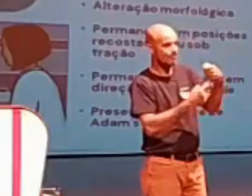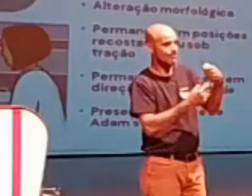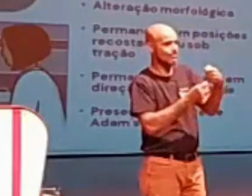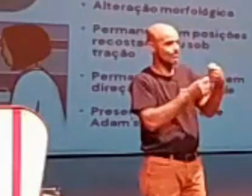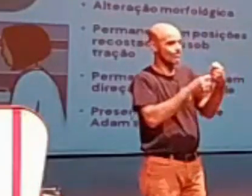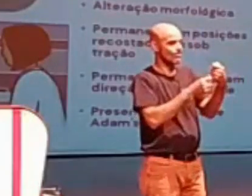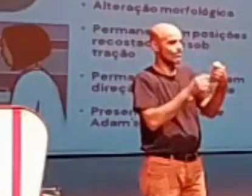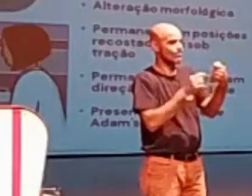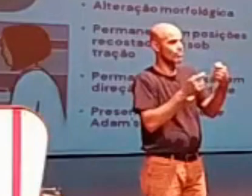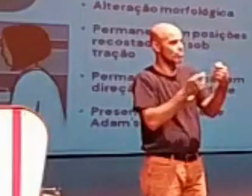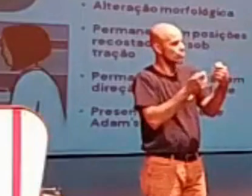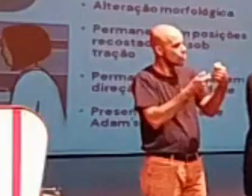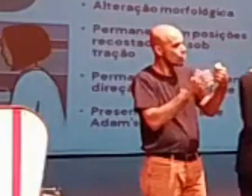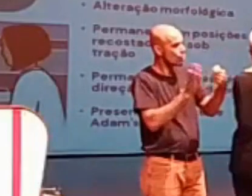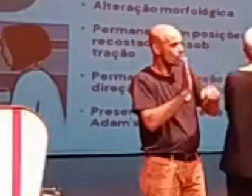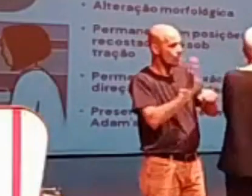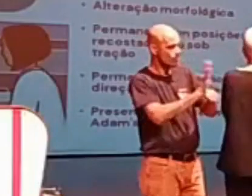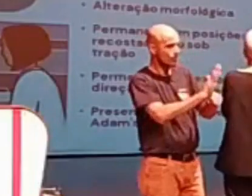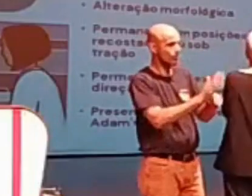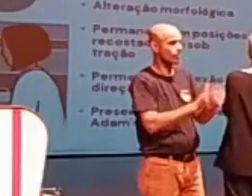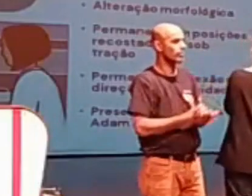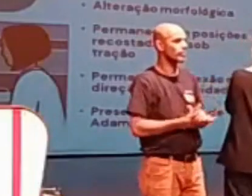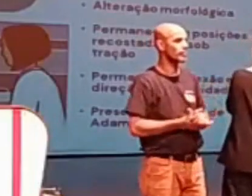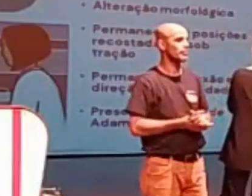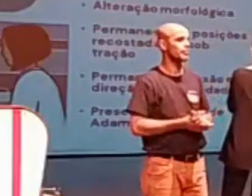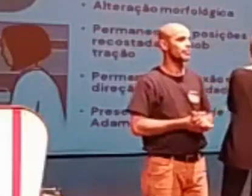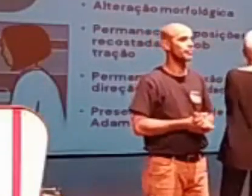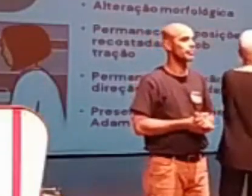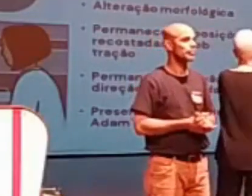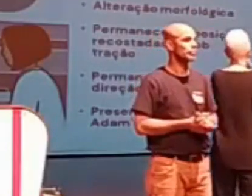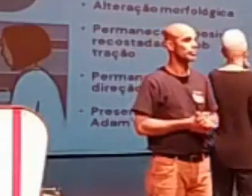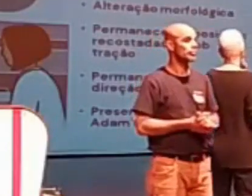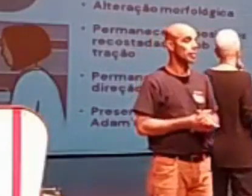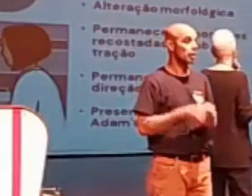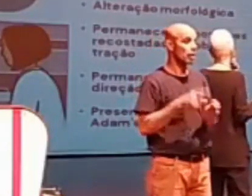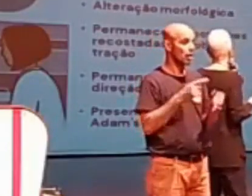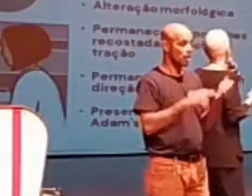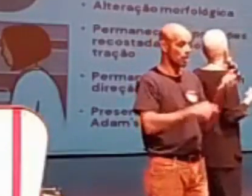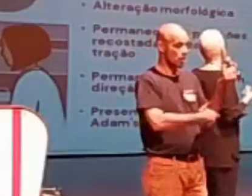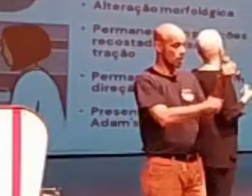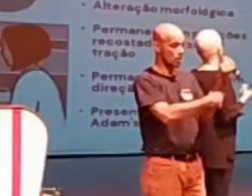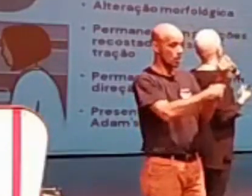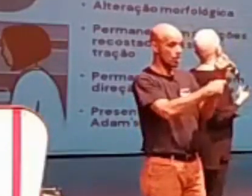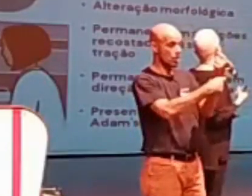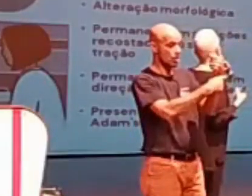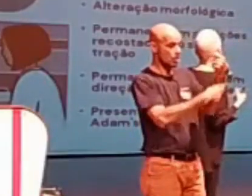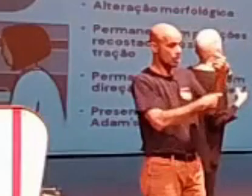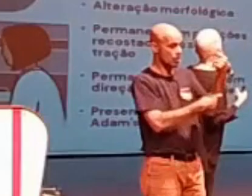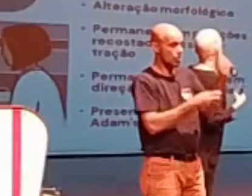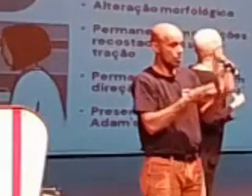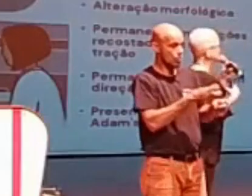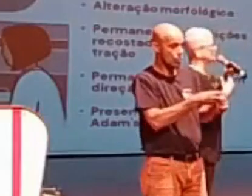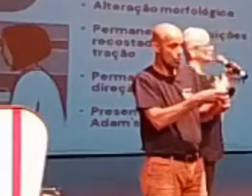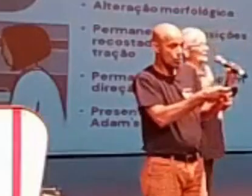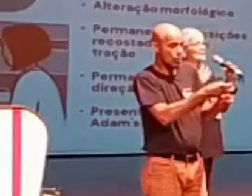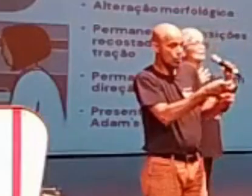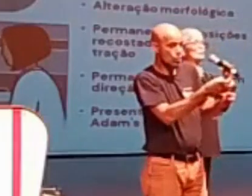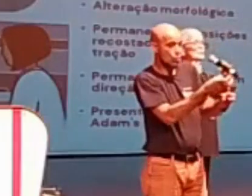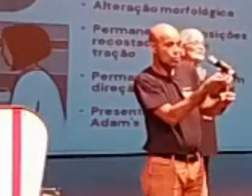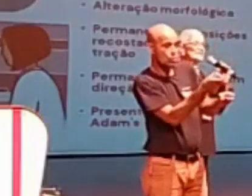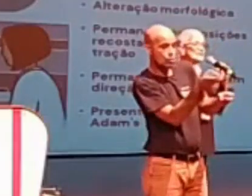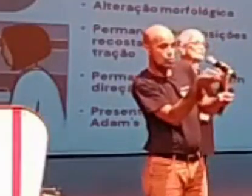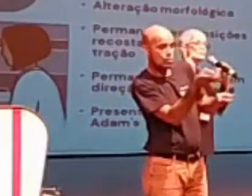ok? É mais ou menos isso. E vou explicar por quê. Ela apresenta rotação vertebral,